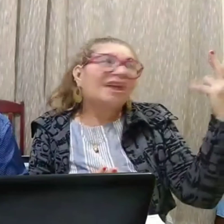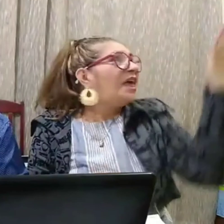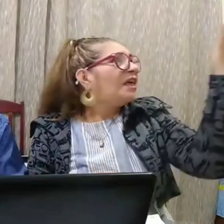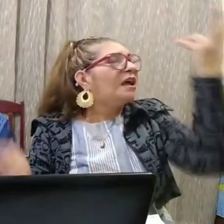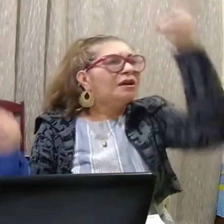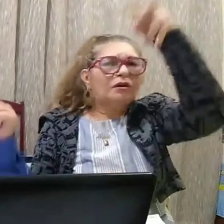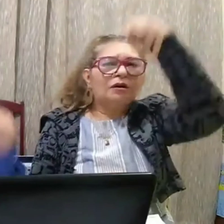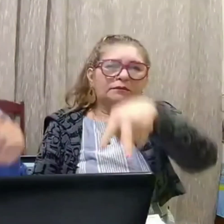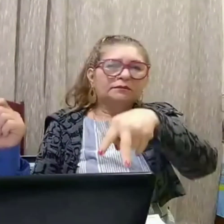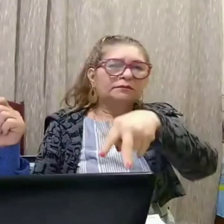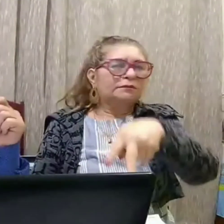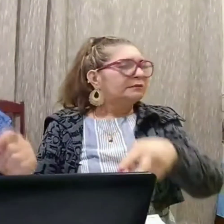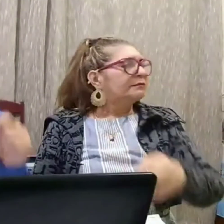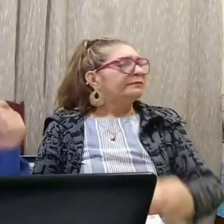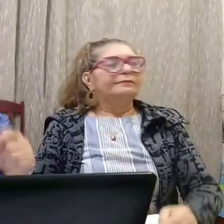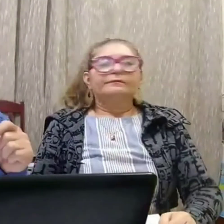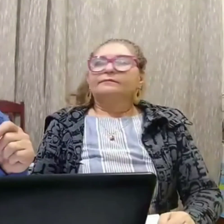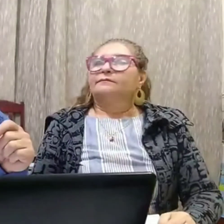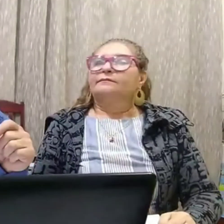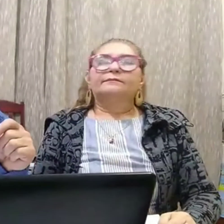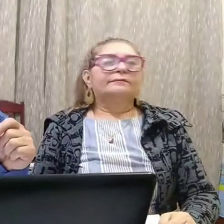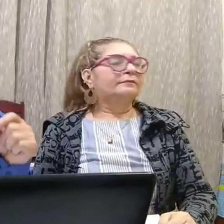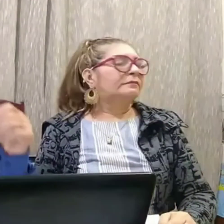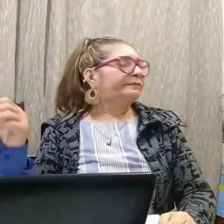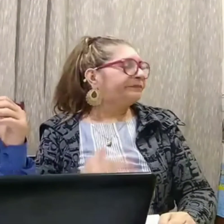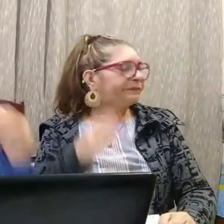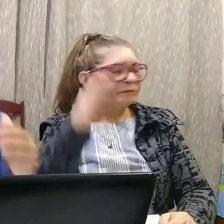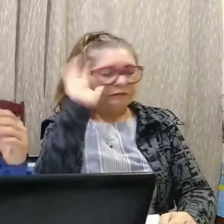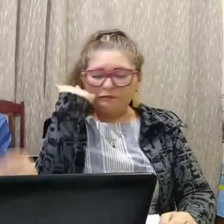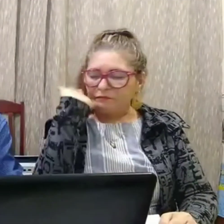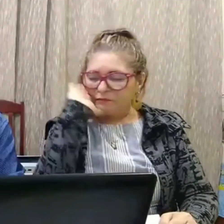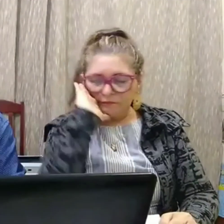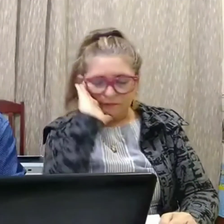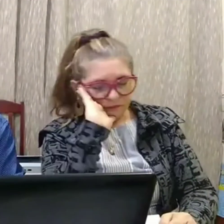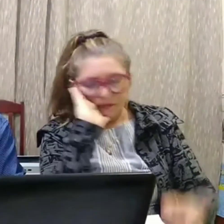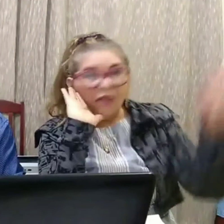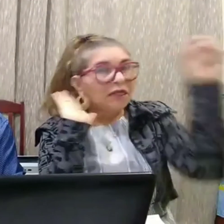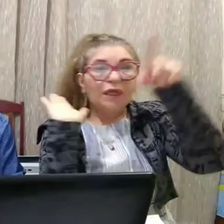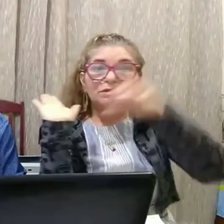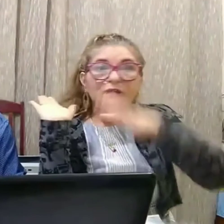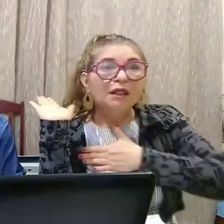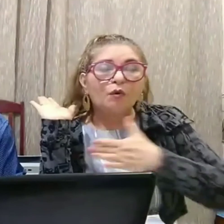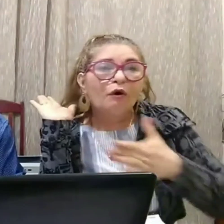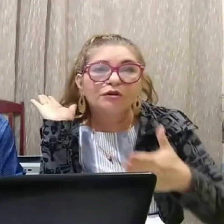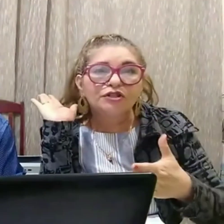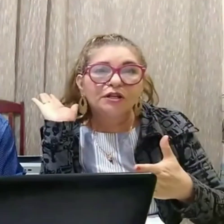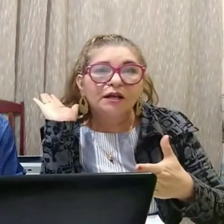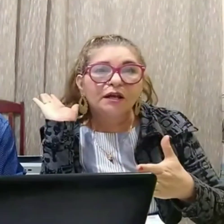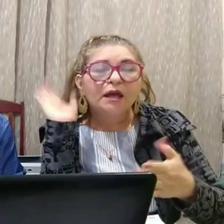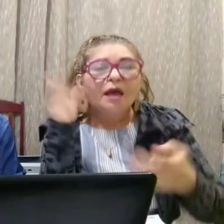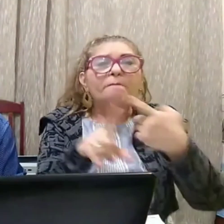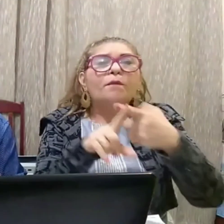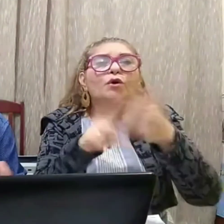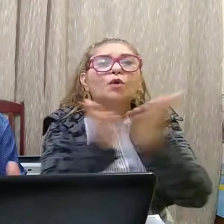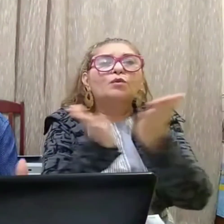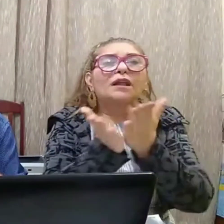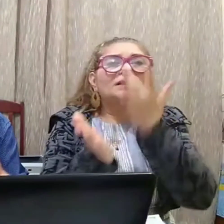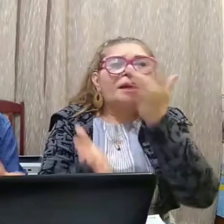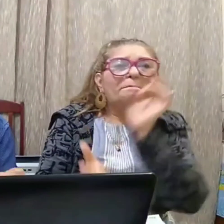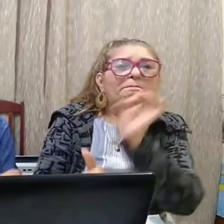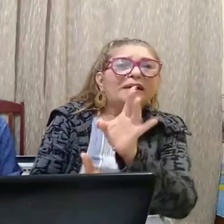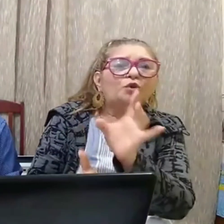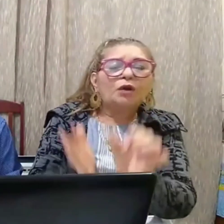primeiro amor, você tem o desfavor de Deus. Mas quais as razões para que um crente abandone o primeiro amor? Vamos